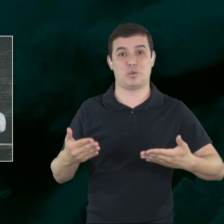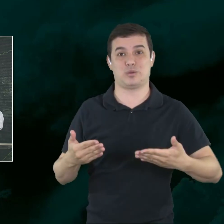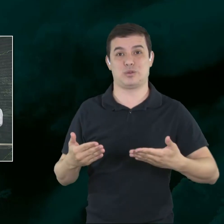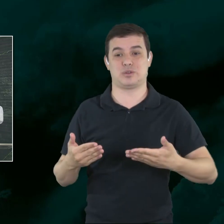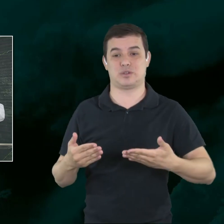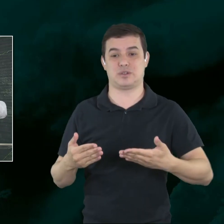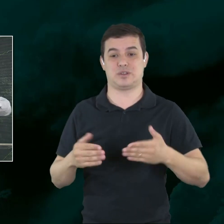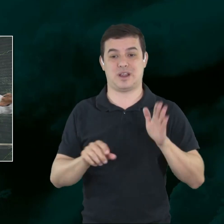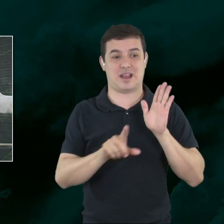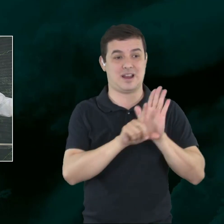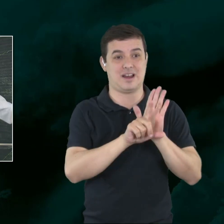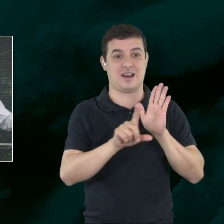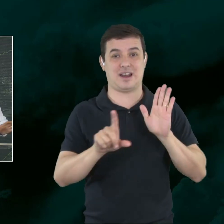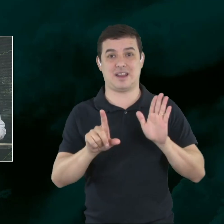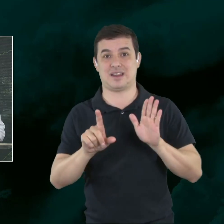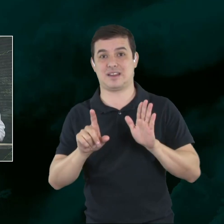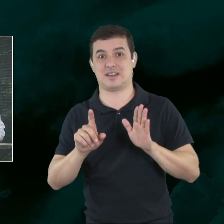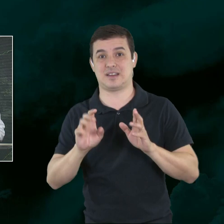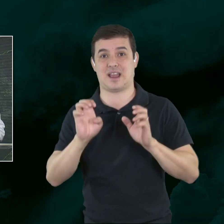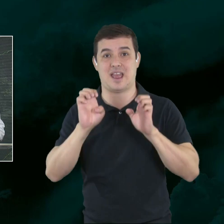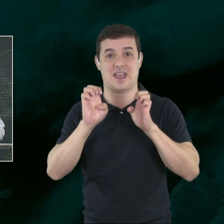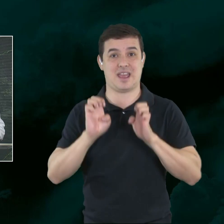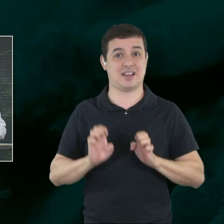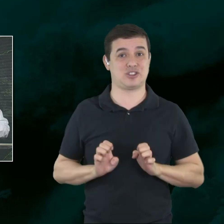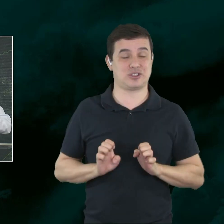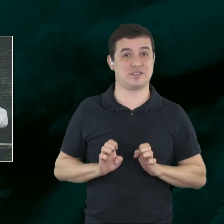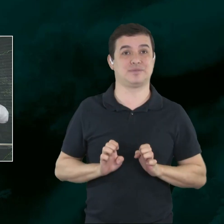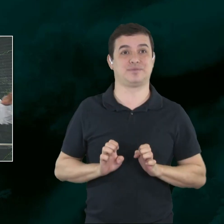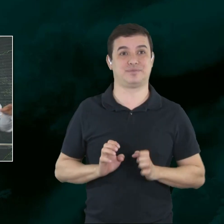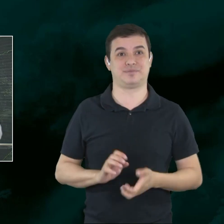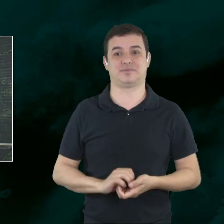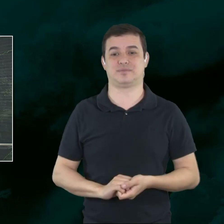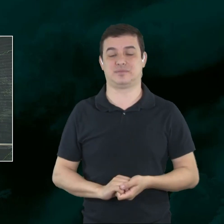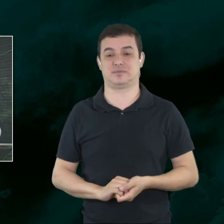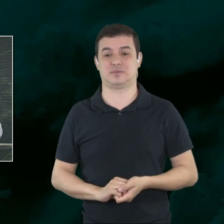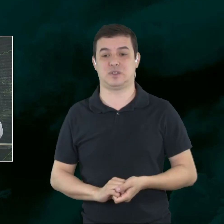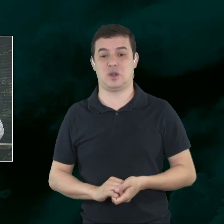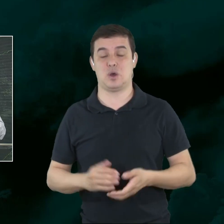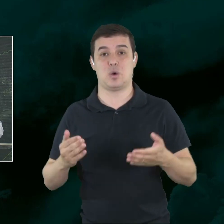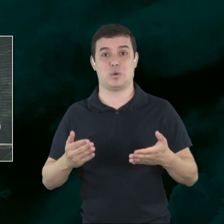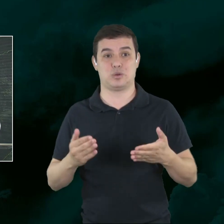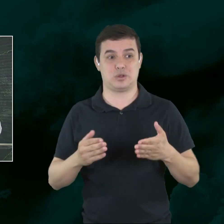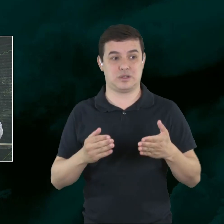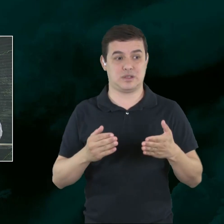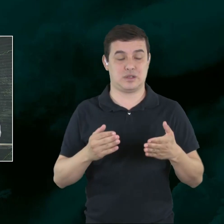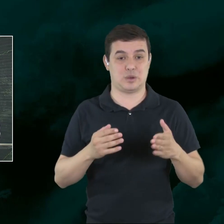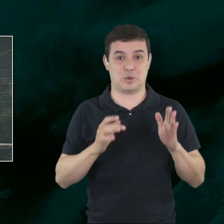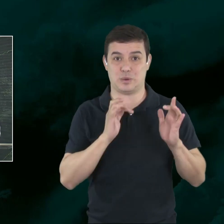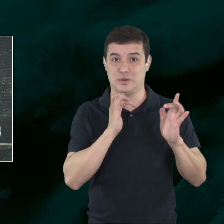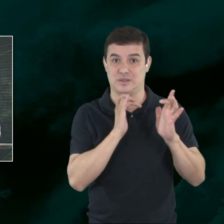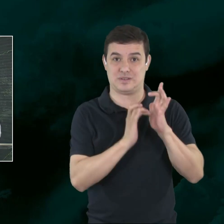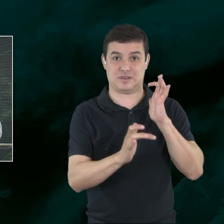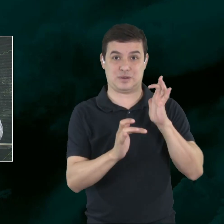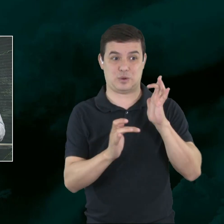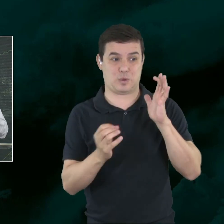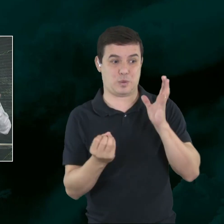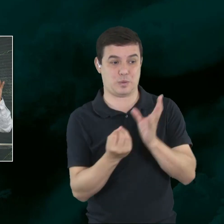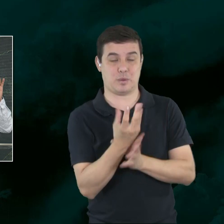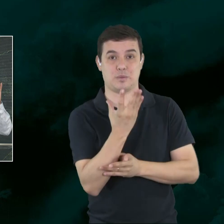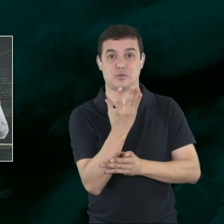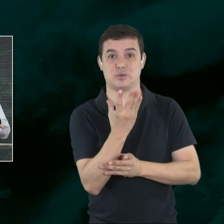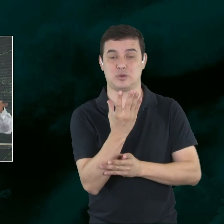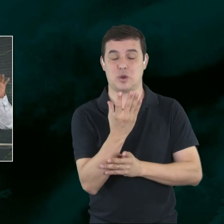ética estão permeados na sociedade ocidental. Então isso ainda amarra para não surgir o homem da iniquidade.